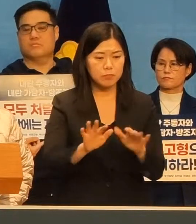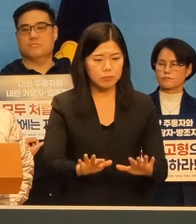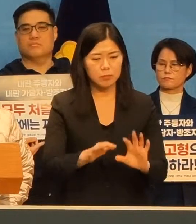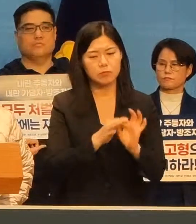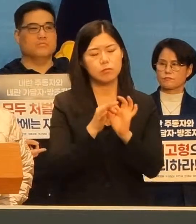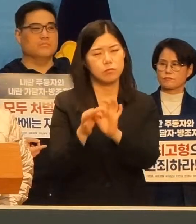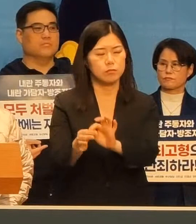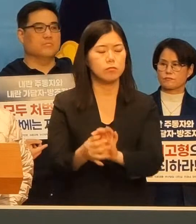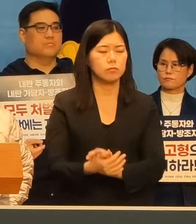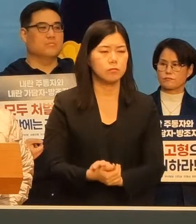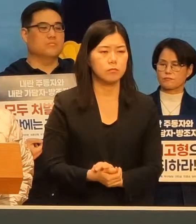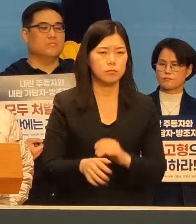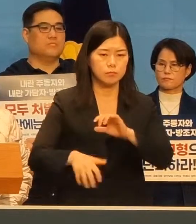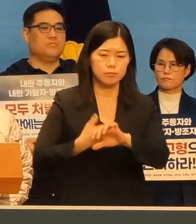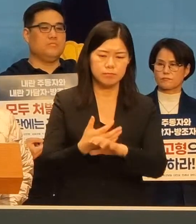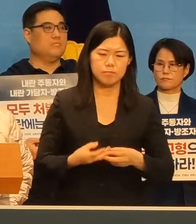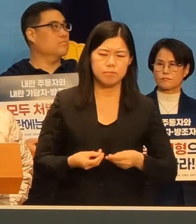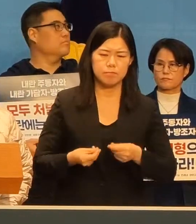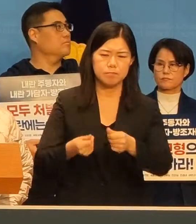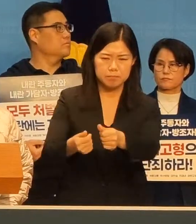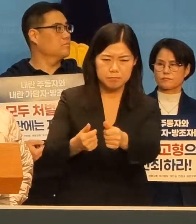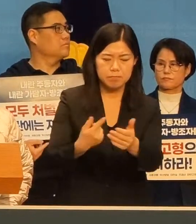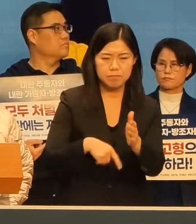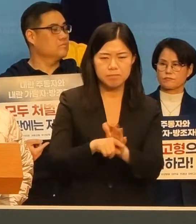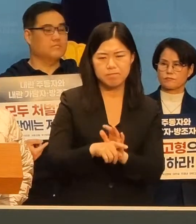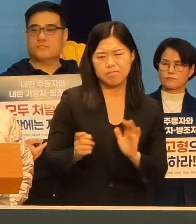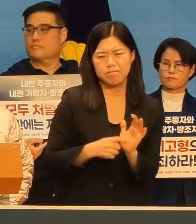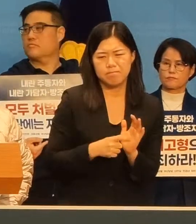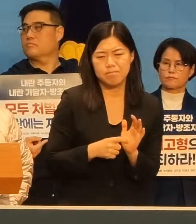중이다. 내란 종식에 박차를 가하라.